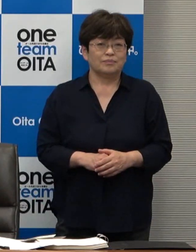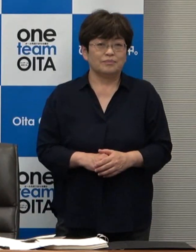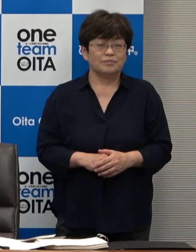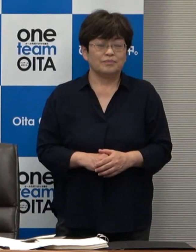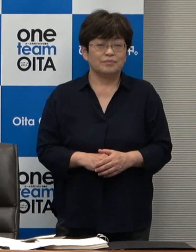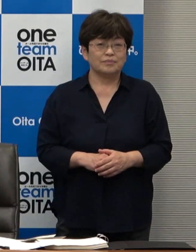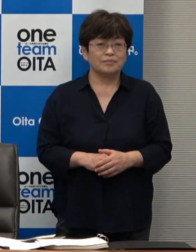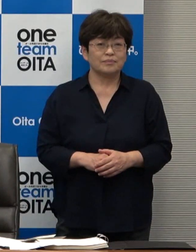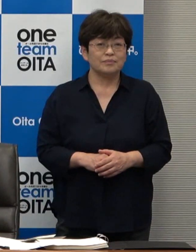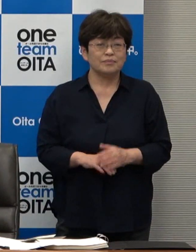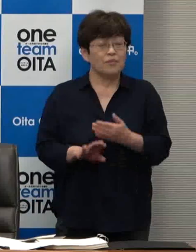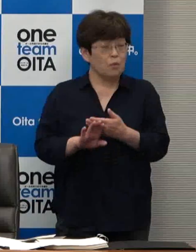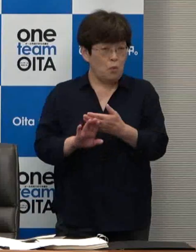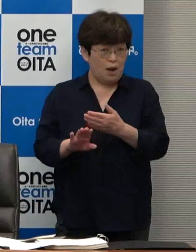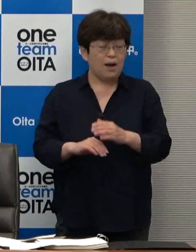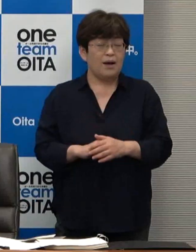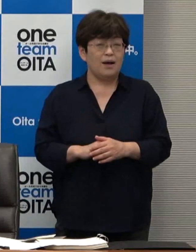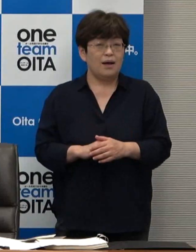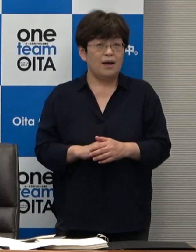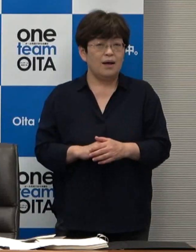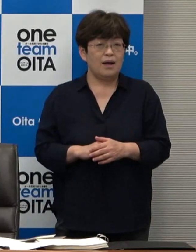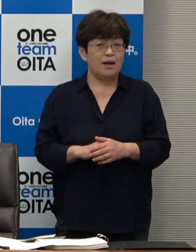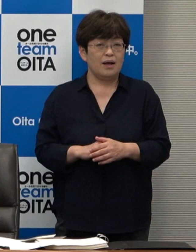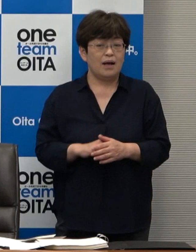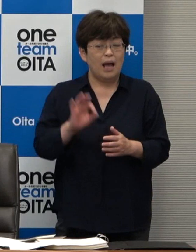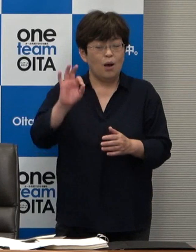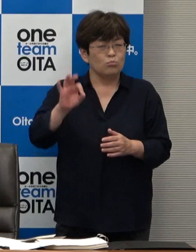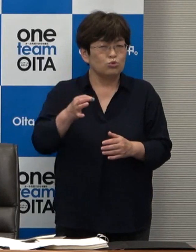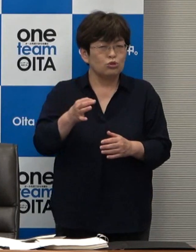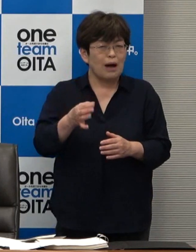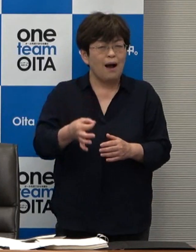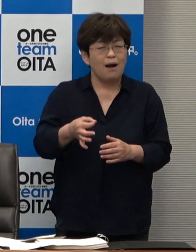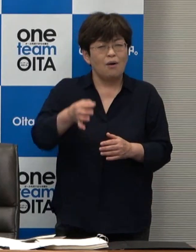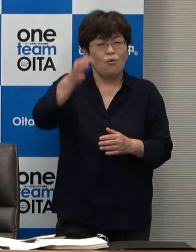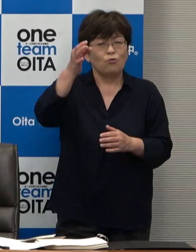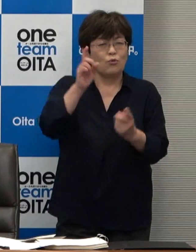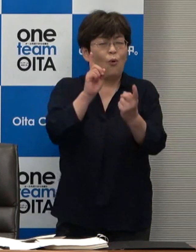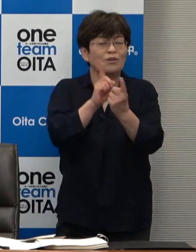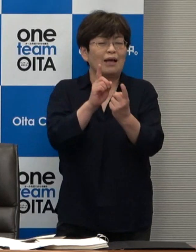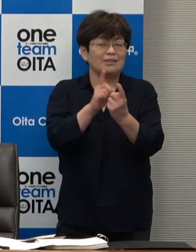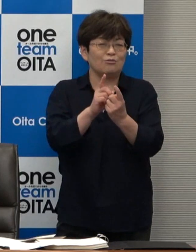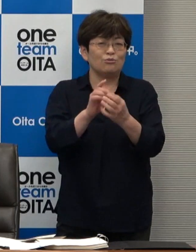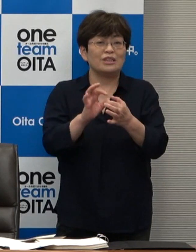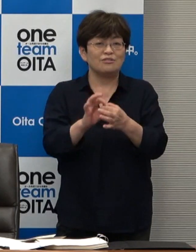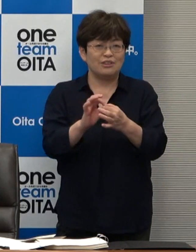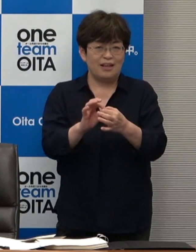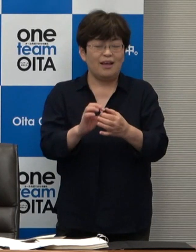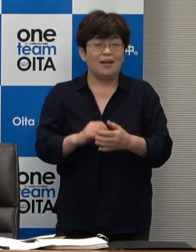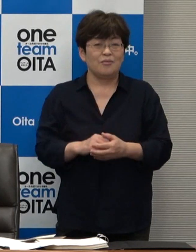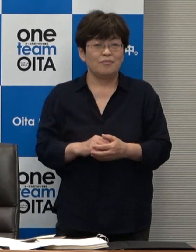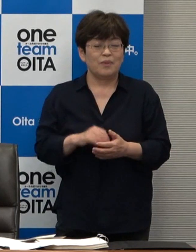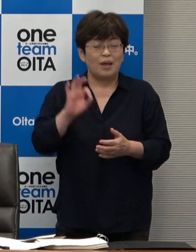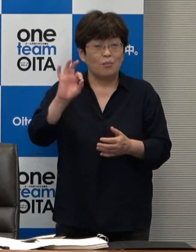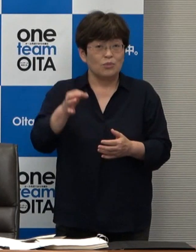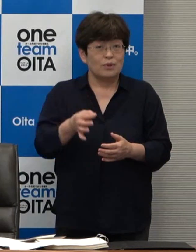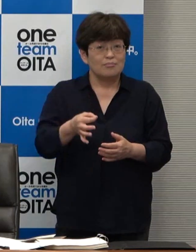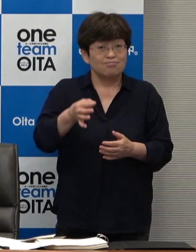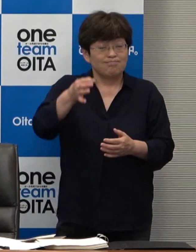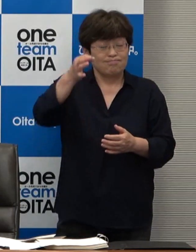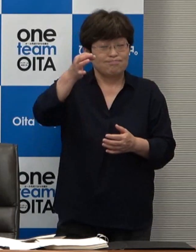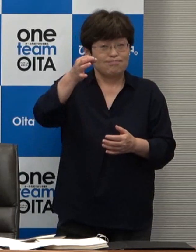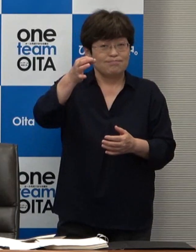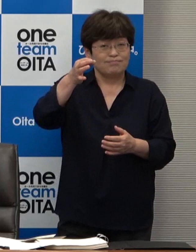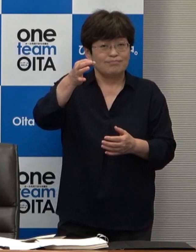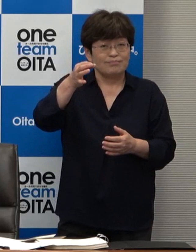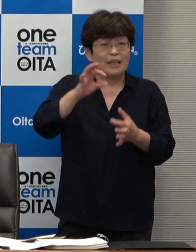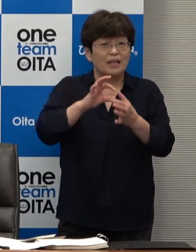その下、その他、物価高騰対策関連、その他の取り組みとして、物価高騰対策関連とし